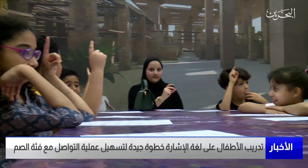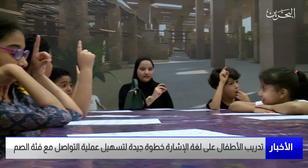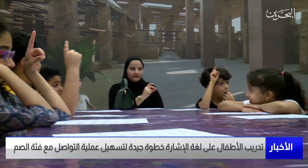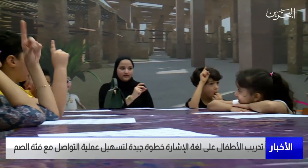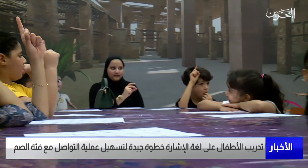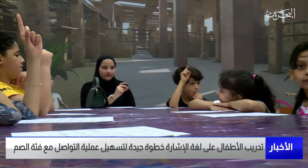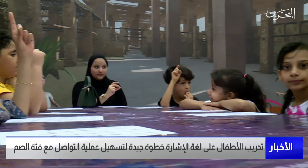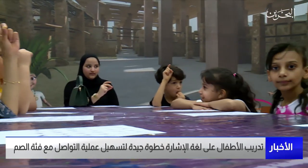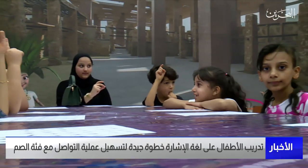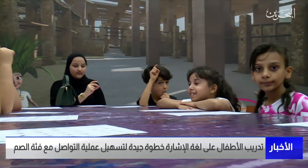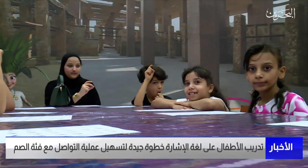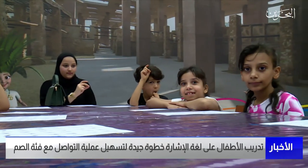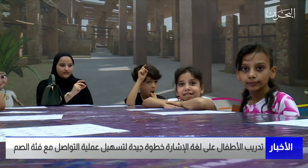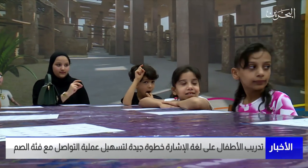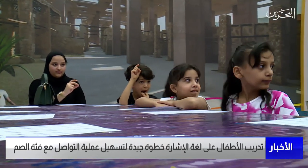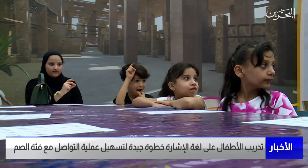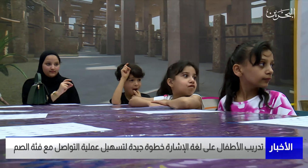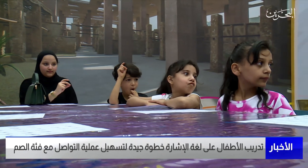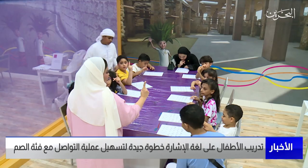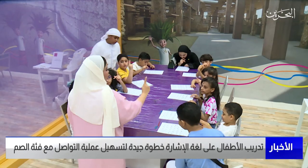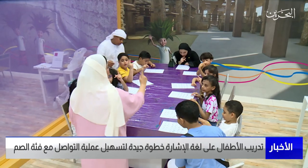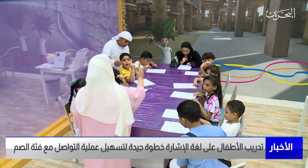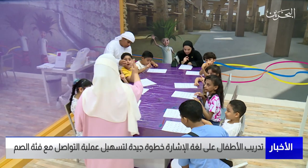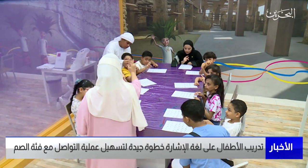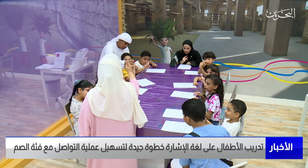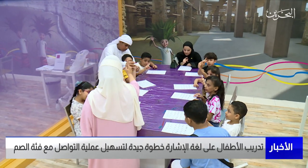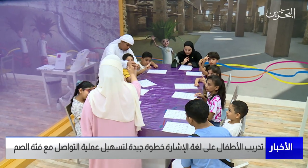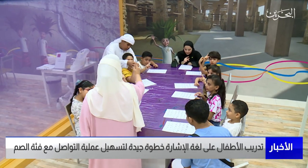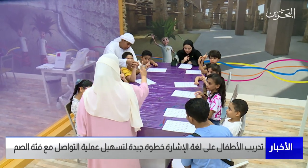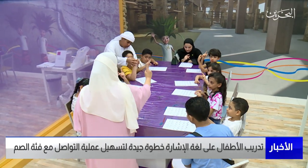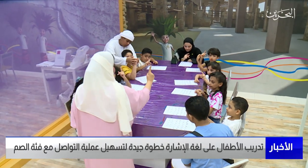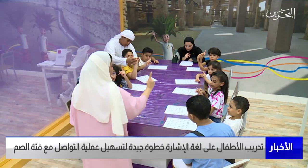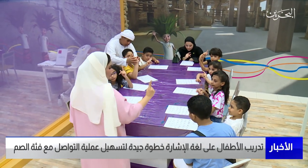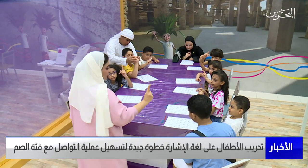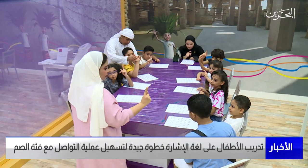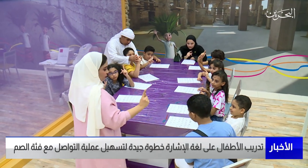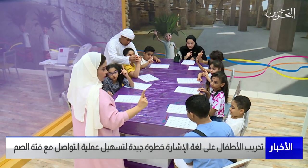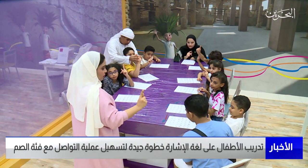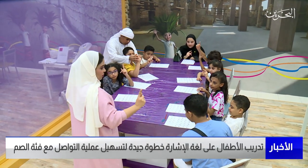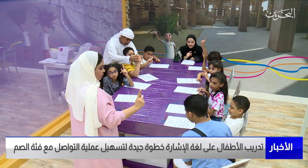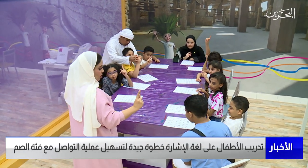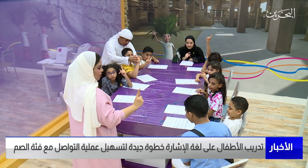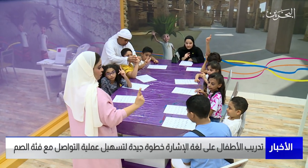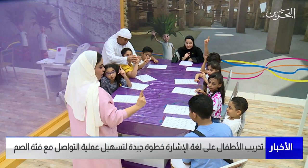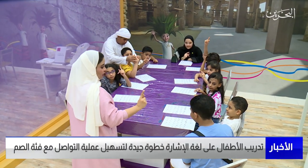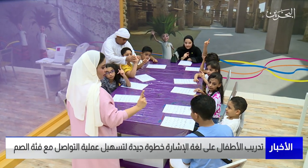الإنسانية جاءت لتخدم أطفال البحرين وتعلمهم مبادئ لغة الإشارة ليكون لدينا جيل